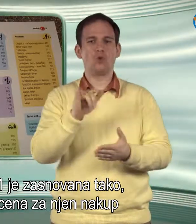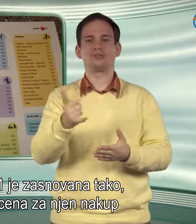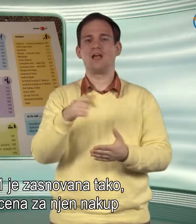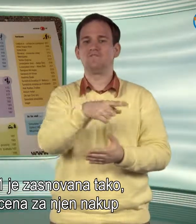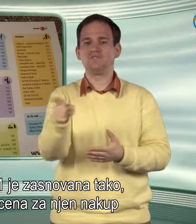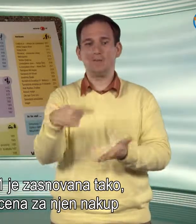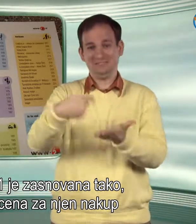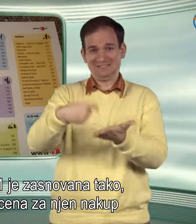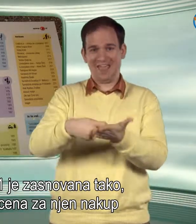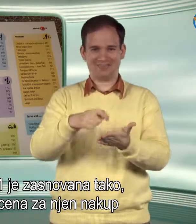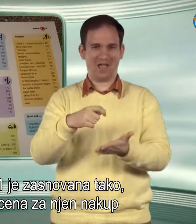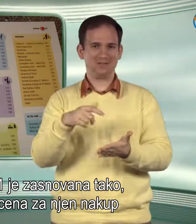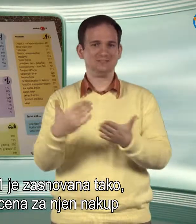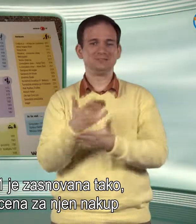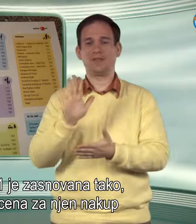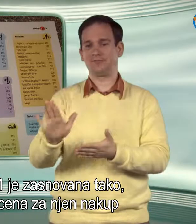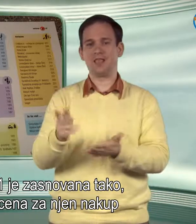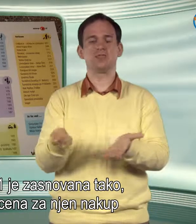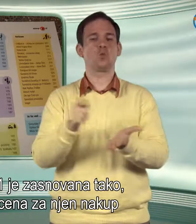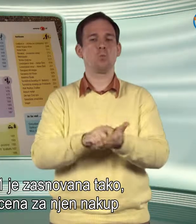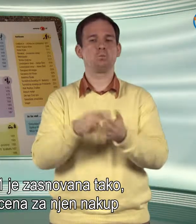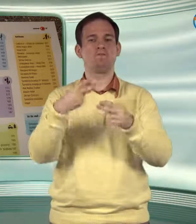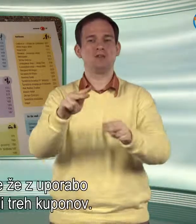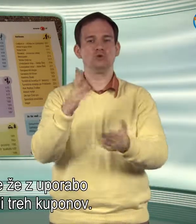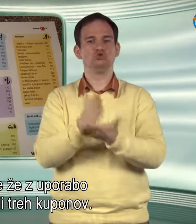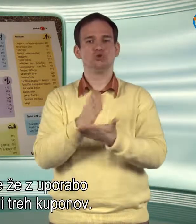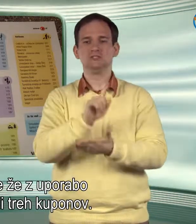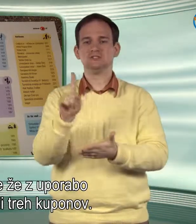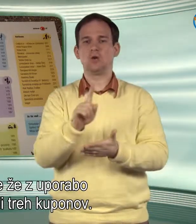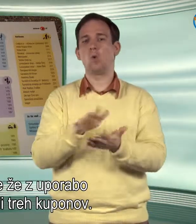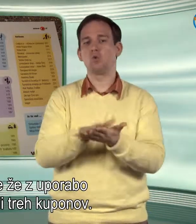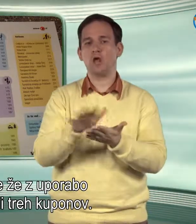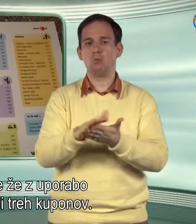vam cena za njen nakup povrne že z uporabo 2 ali 3 kuponov.